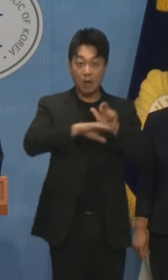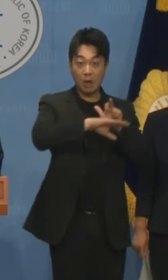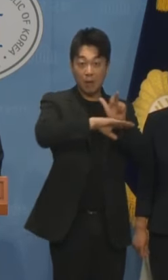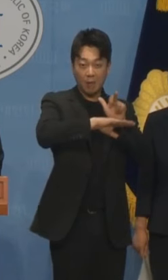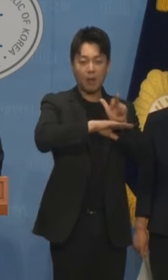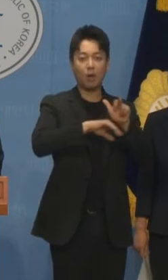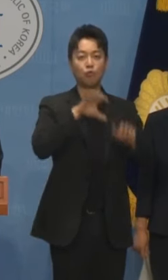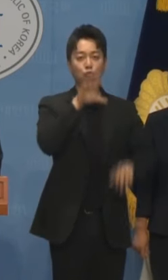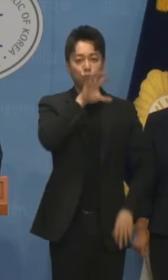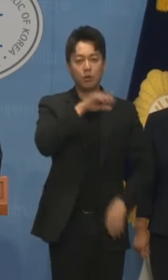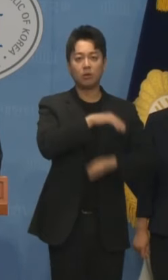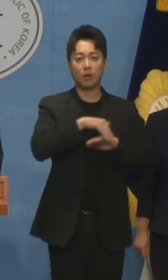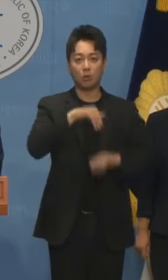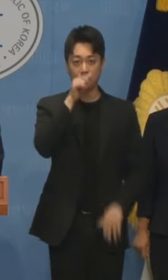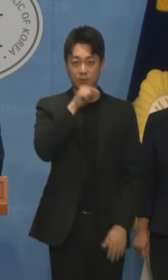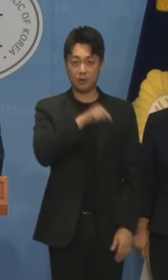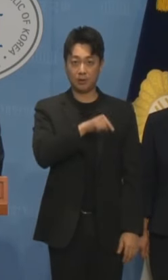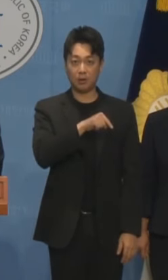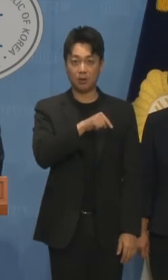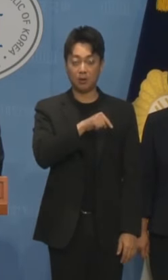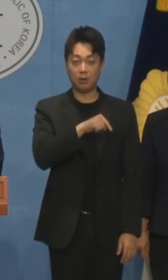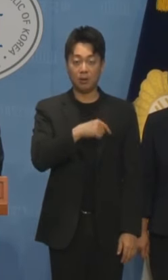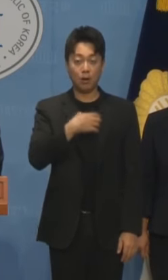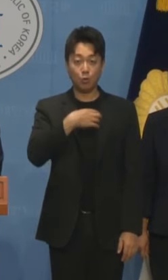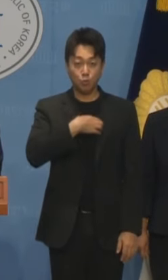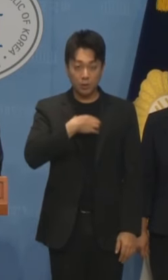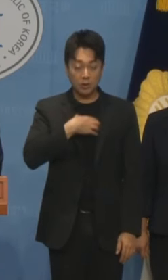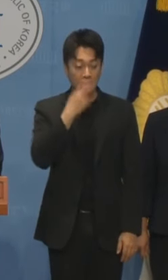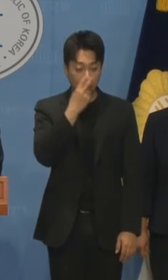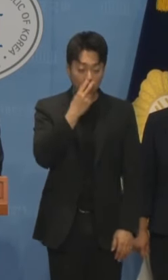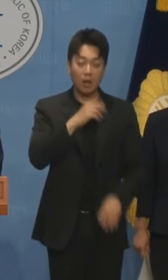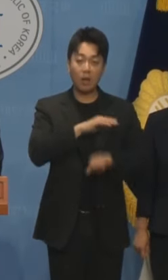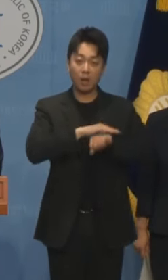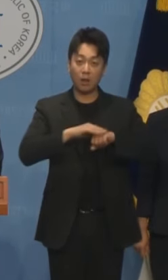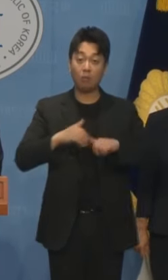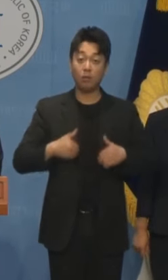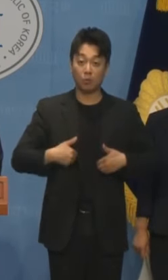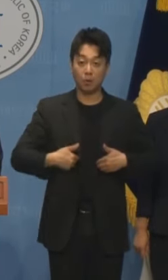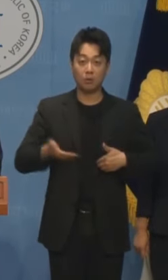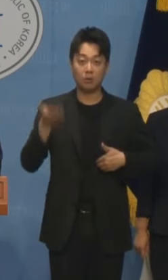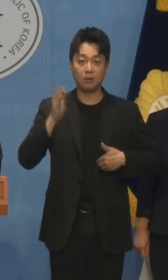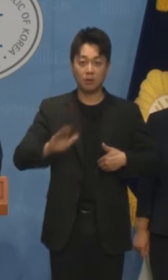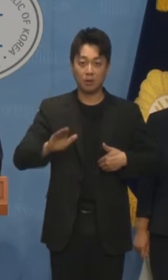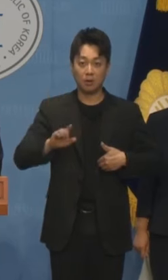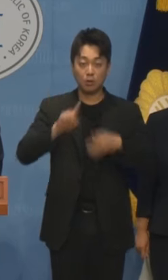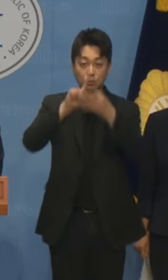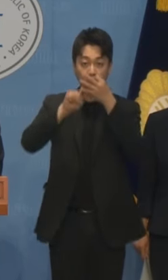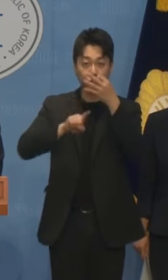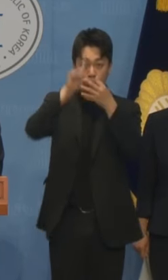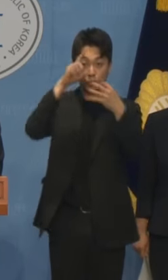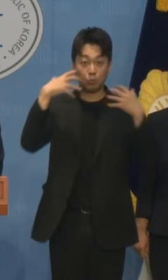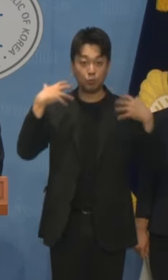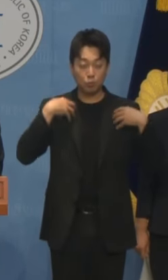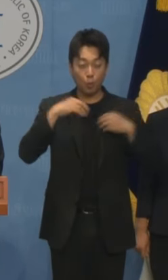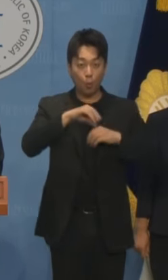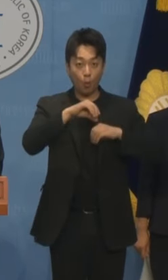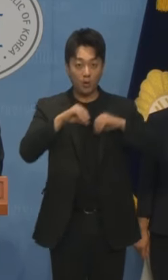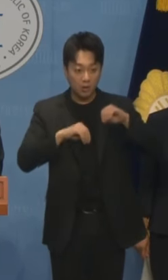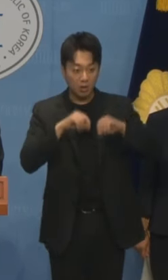있습니다 위기 관리 능력이 절실이 요구되는 때이지만 윤성일 정부는 대려 전쟁 위기를 국민